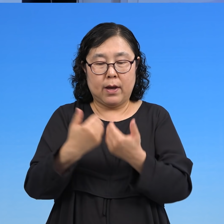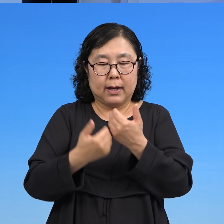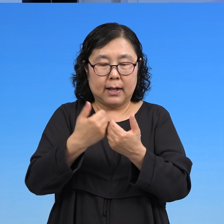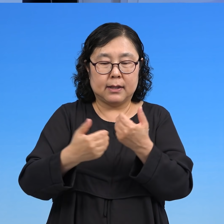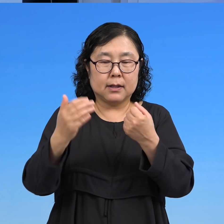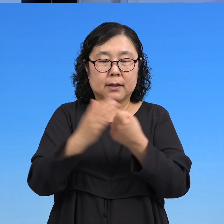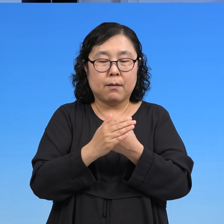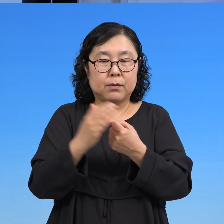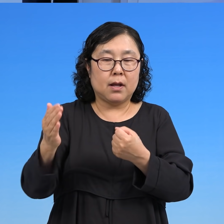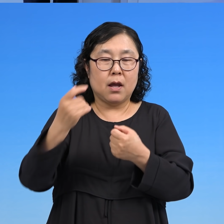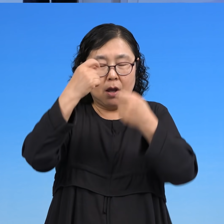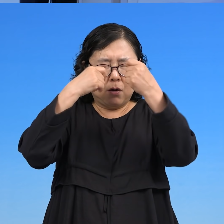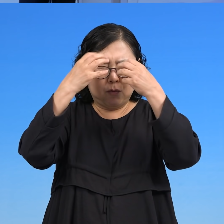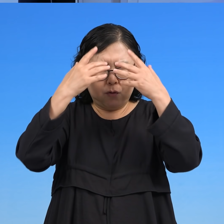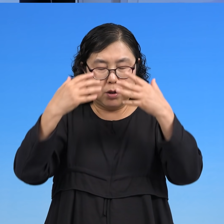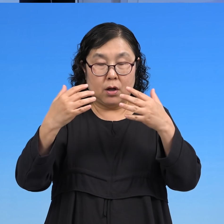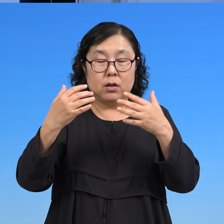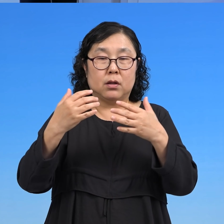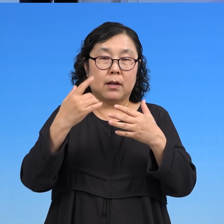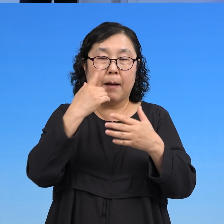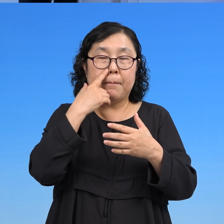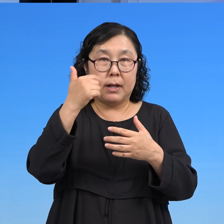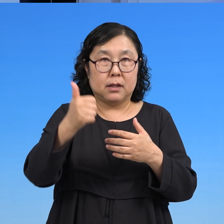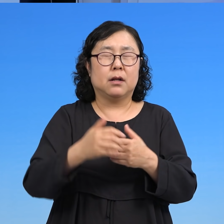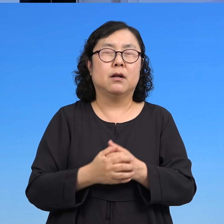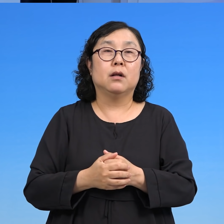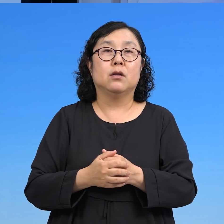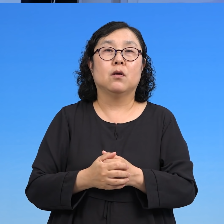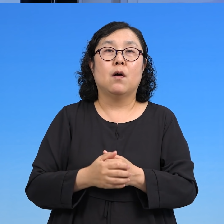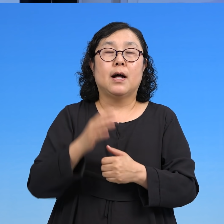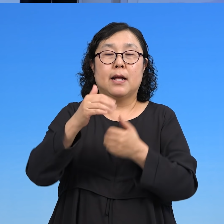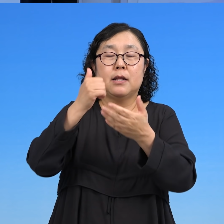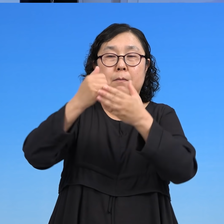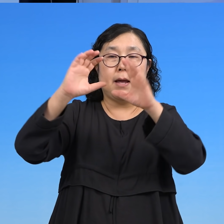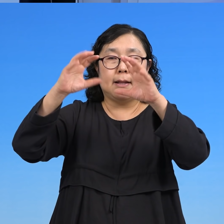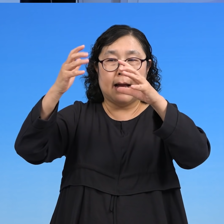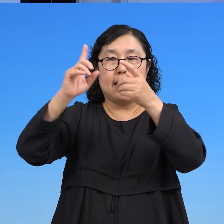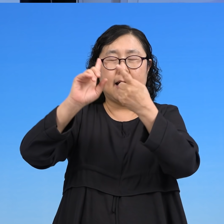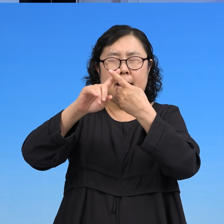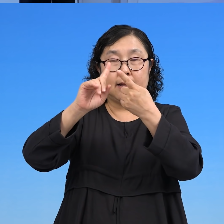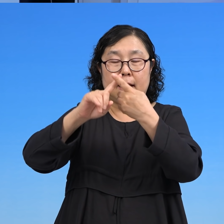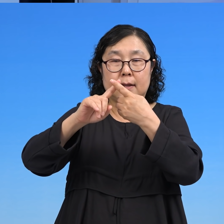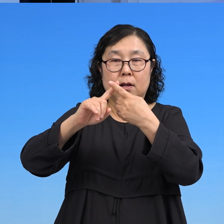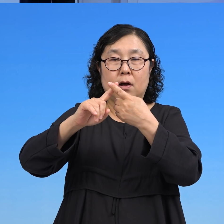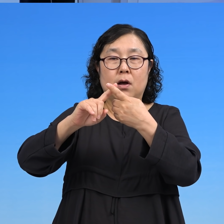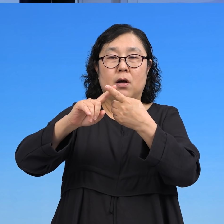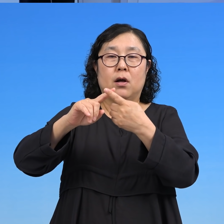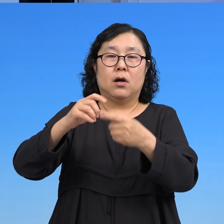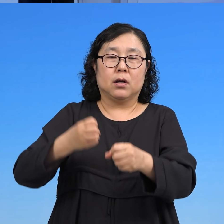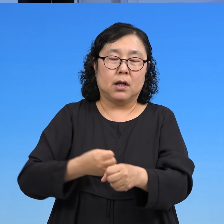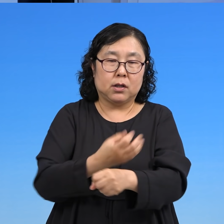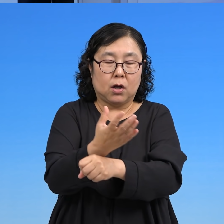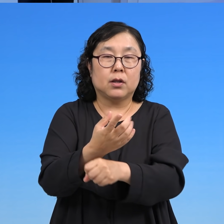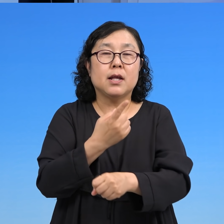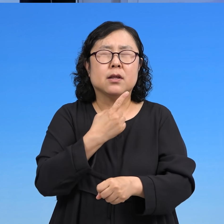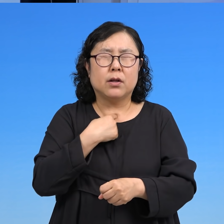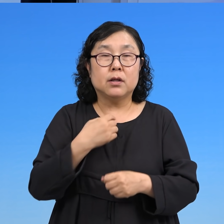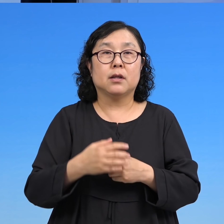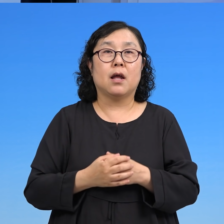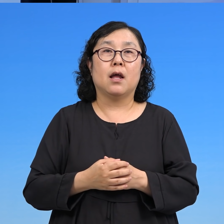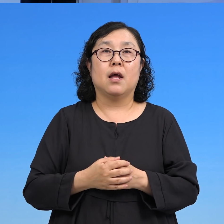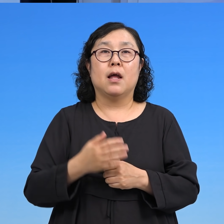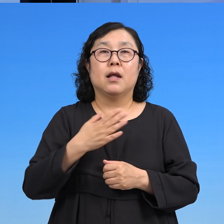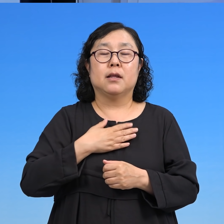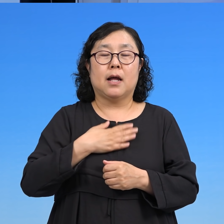흘리시던 가장들, 하나님 나라에 대하여 당신을 향한 하나님의 마음을 그대로 전하였던 것 같은데 저도